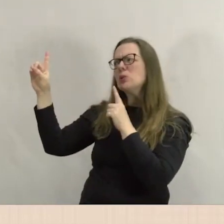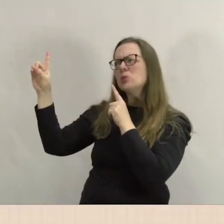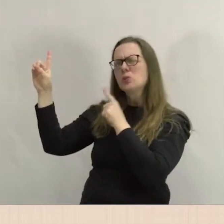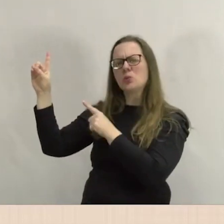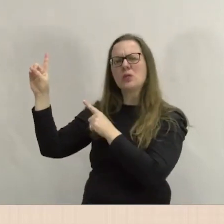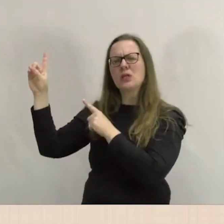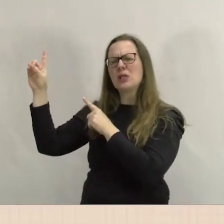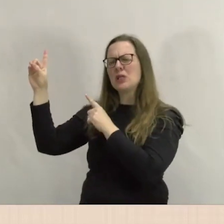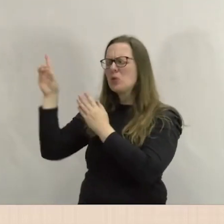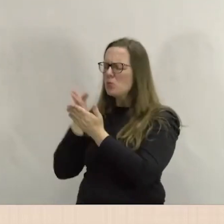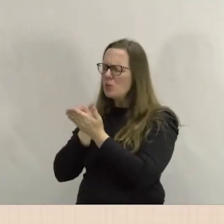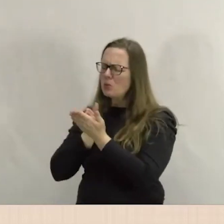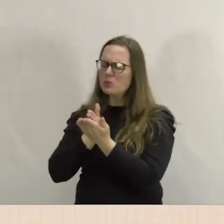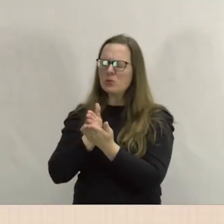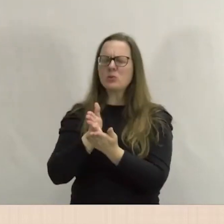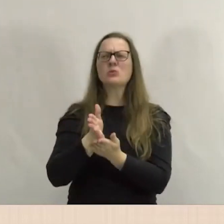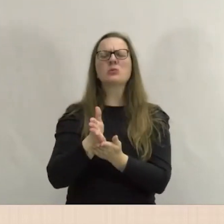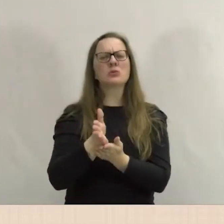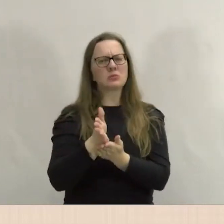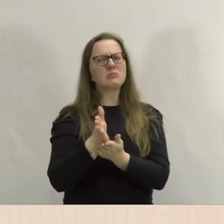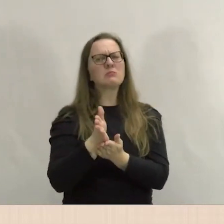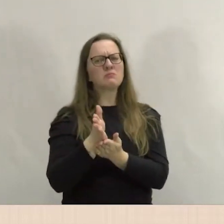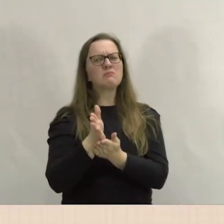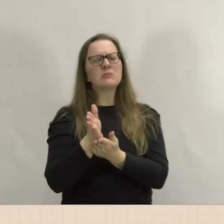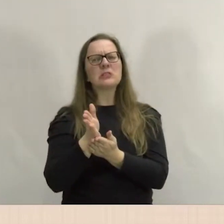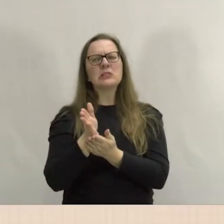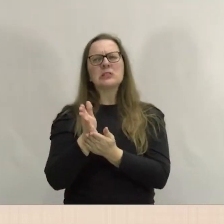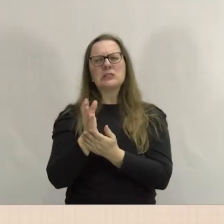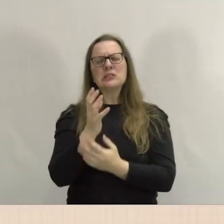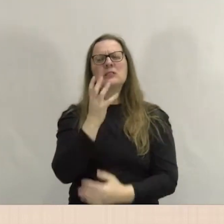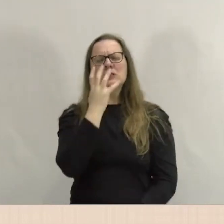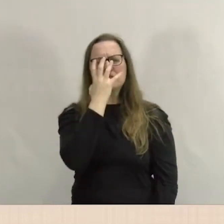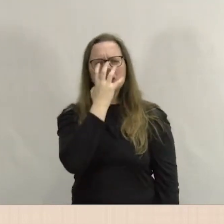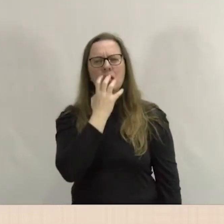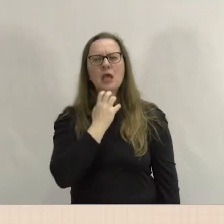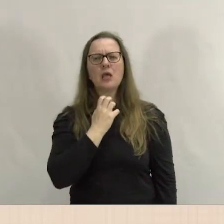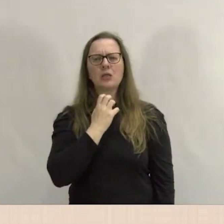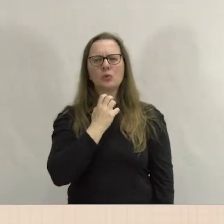pulando, não. Eu estou fazendo tudo isso de uma maneira consciente.